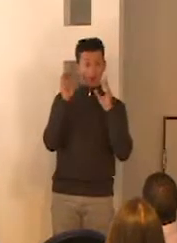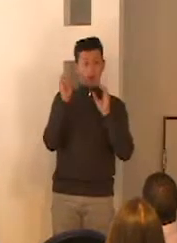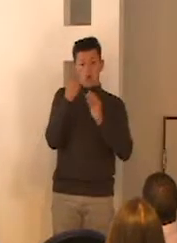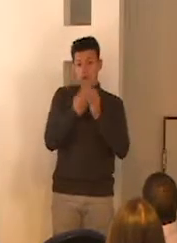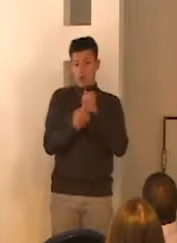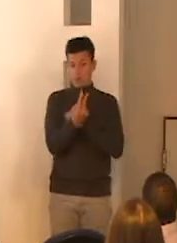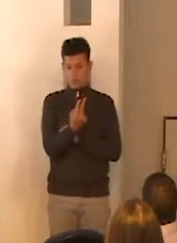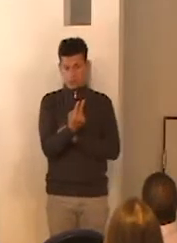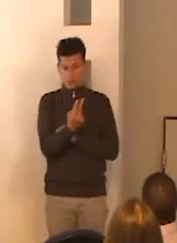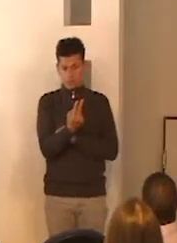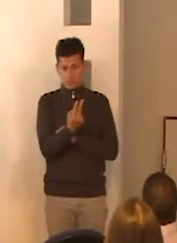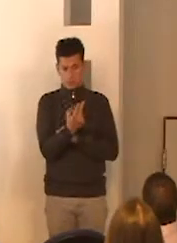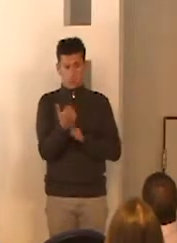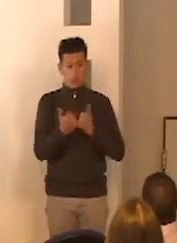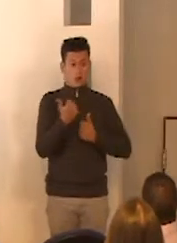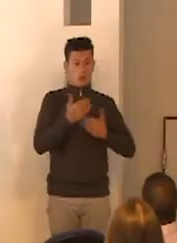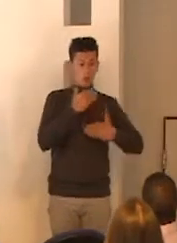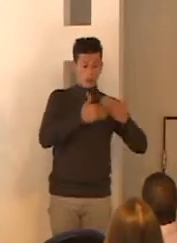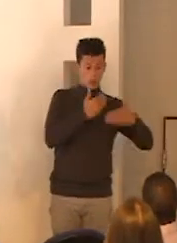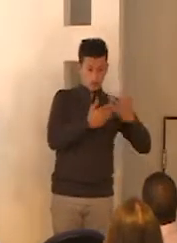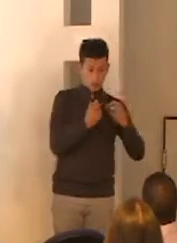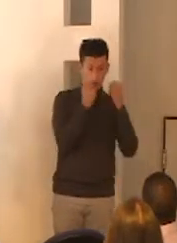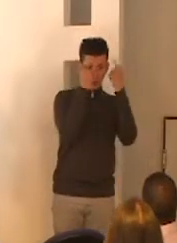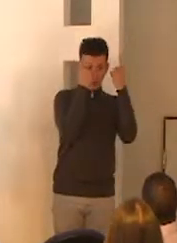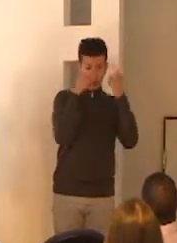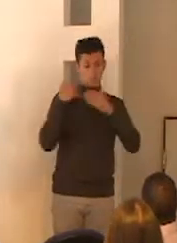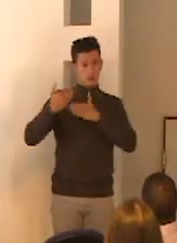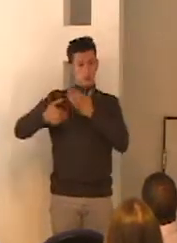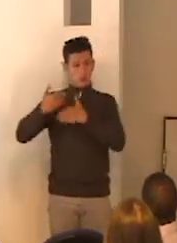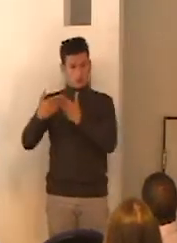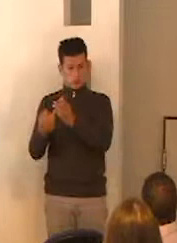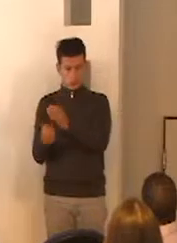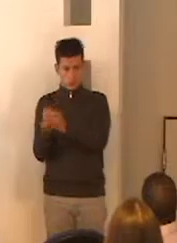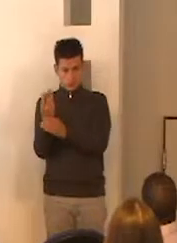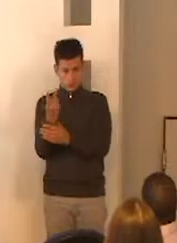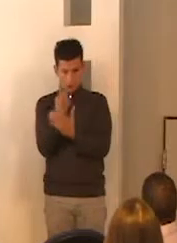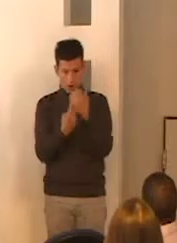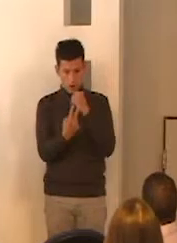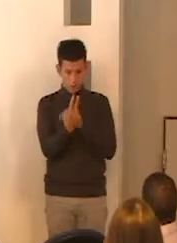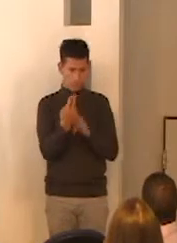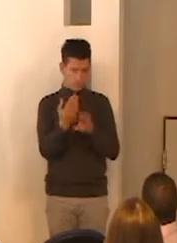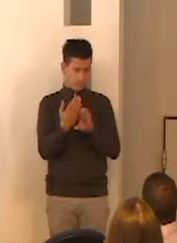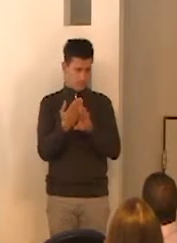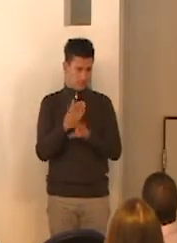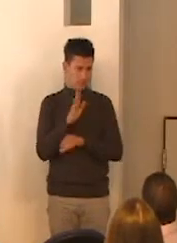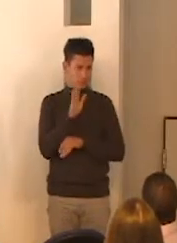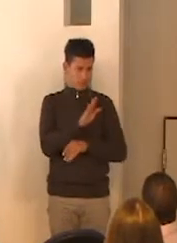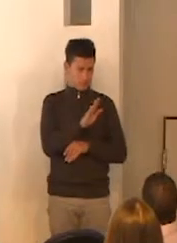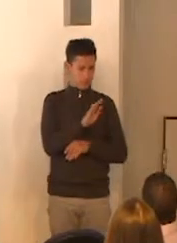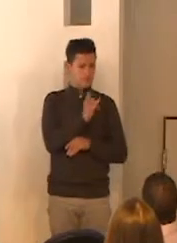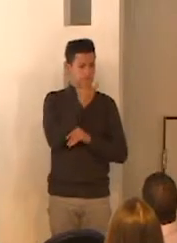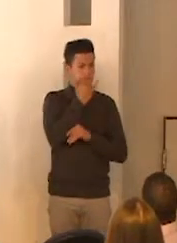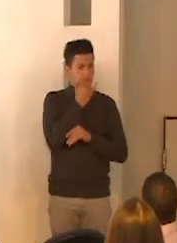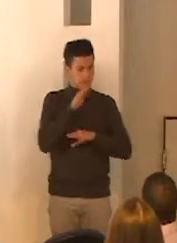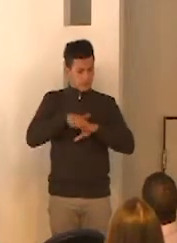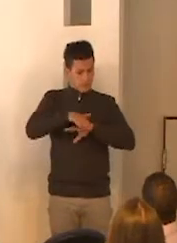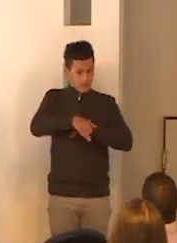decir, tanto en procesos de comprensión como en procesos de producción. Y eso hace que